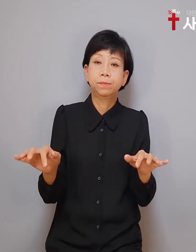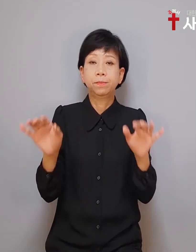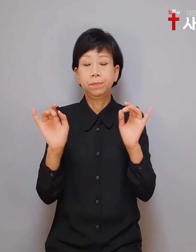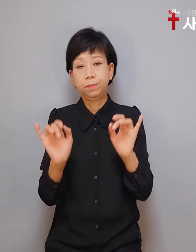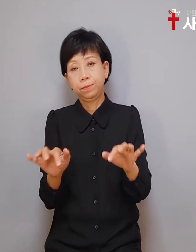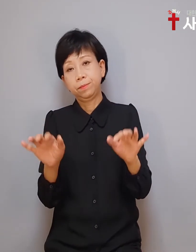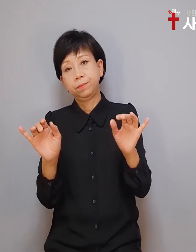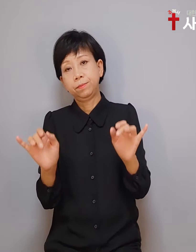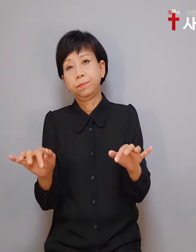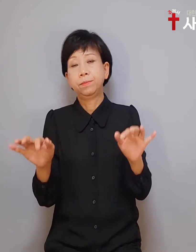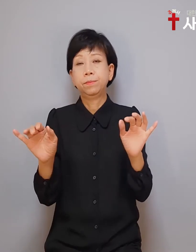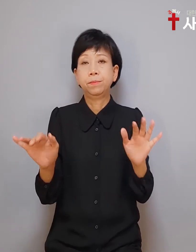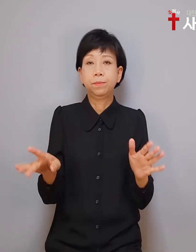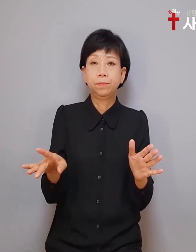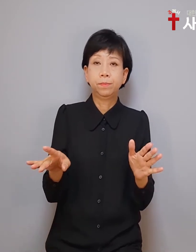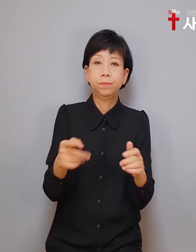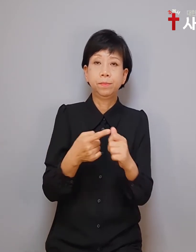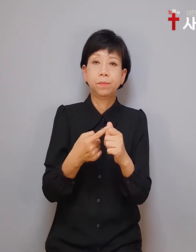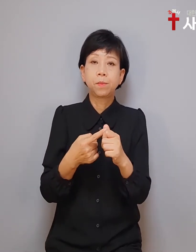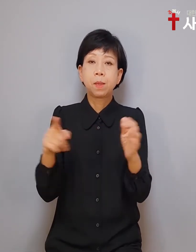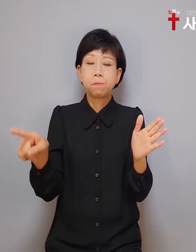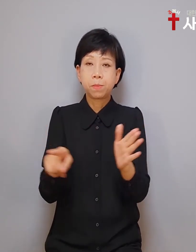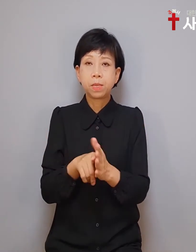믿음으로 가리라.